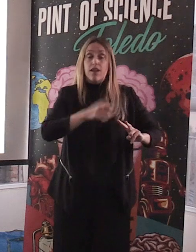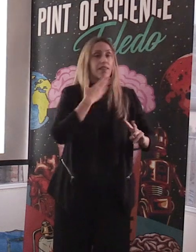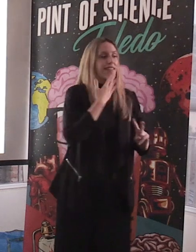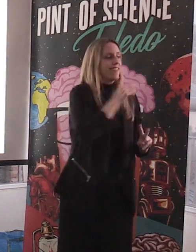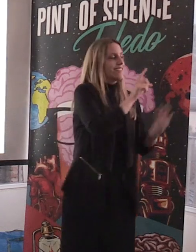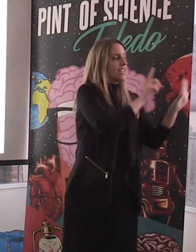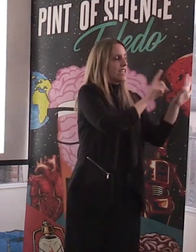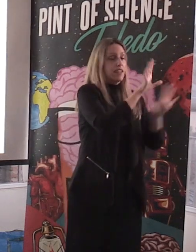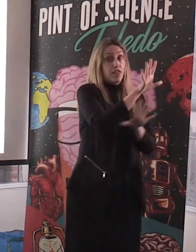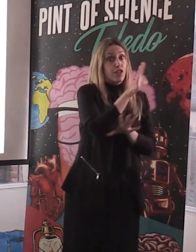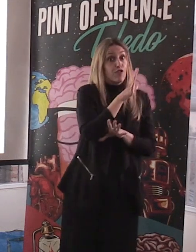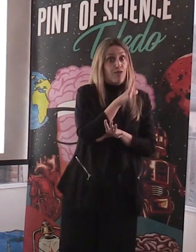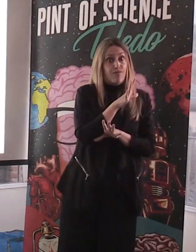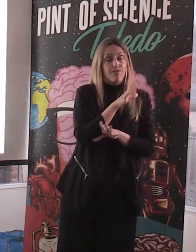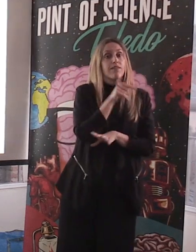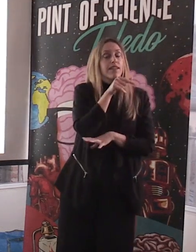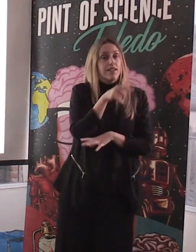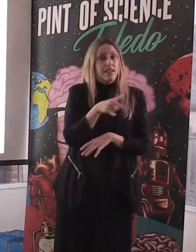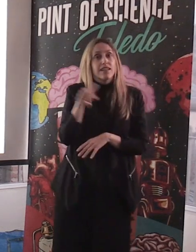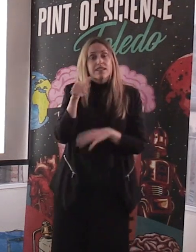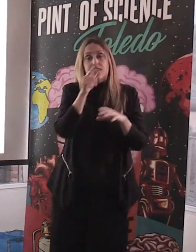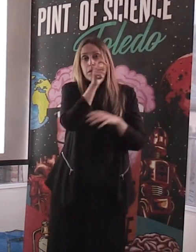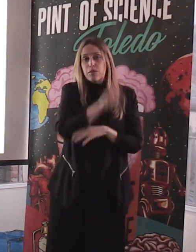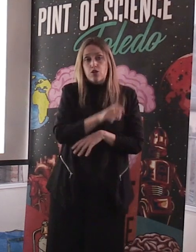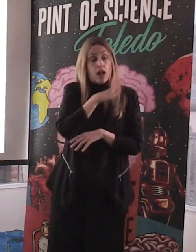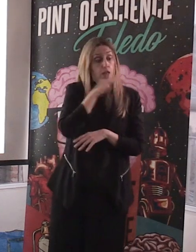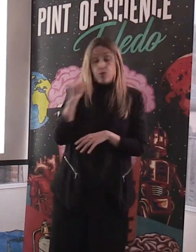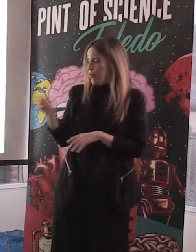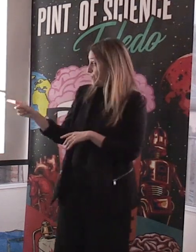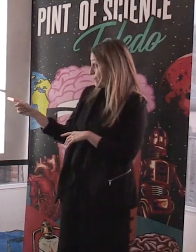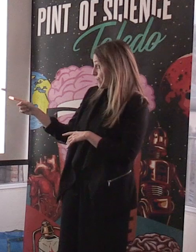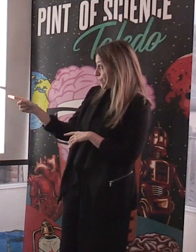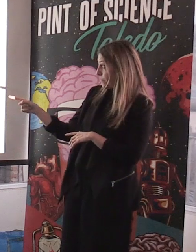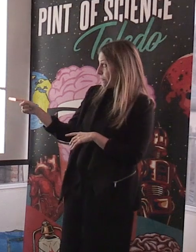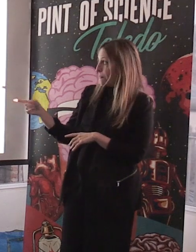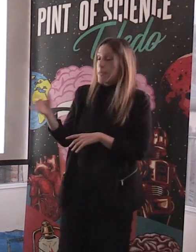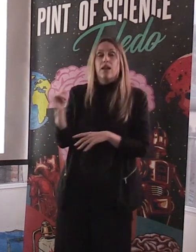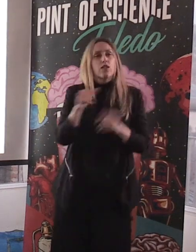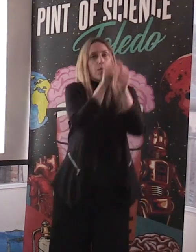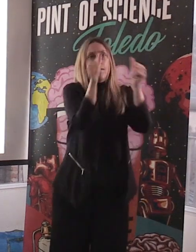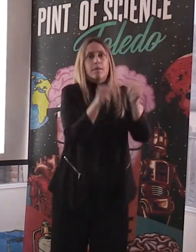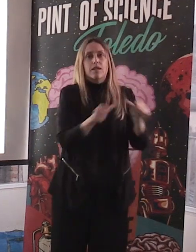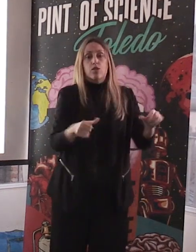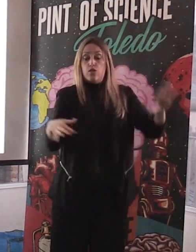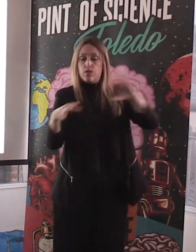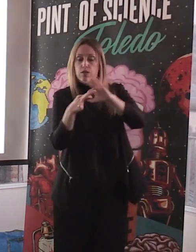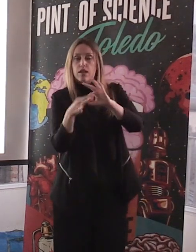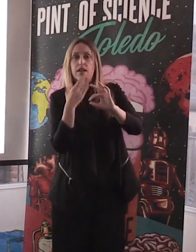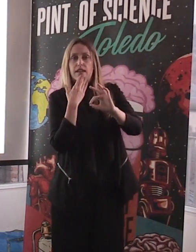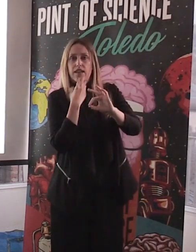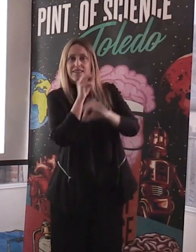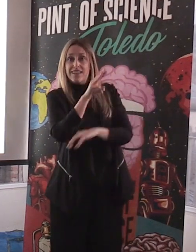65 años. Y esta persona azul aquí tiene un patrón que corresponde a una persona de